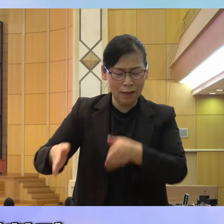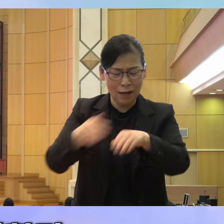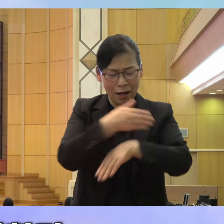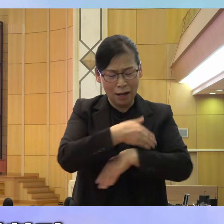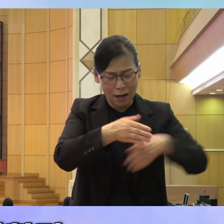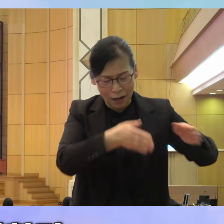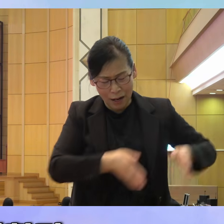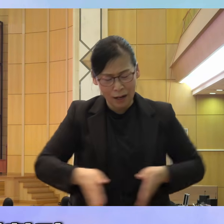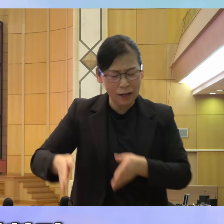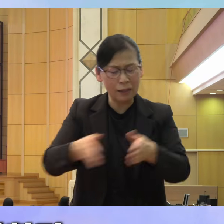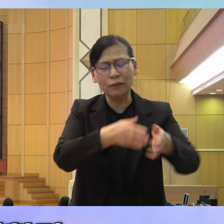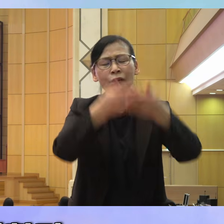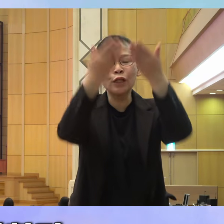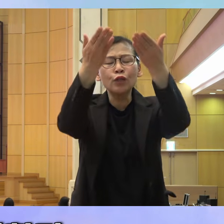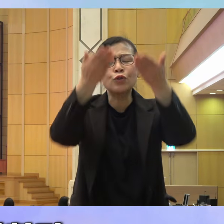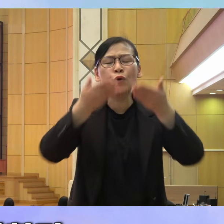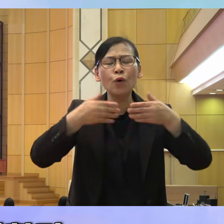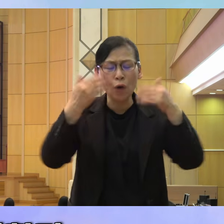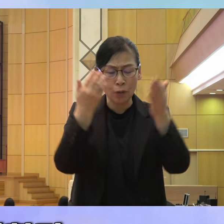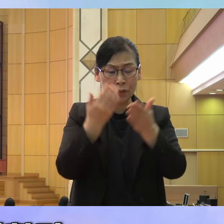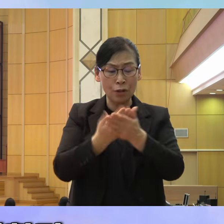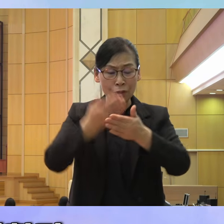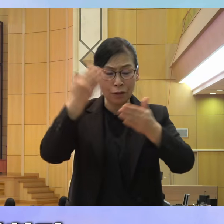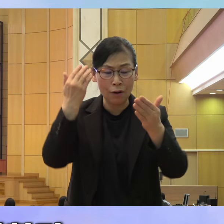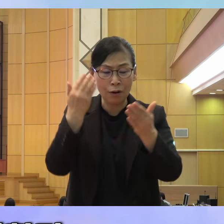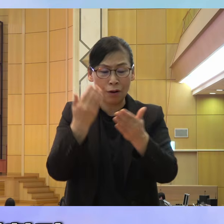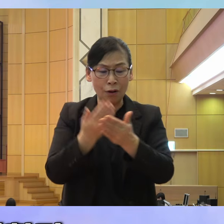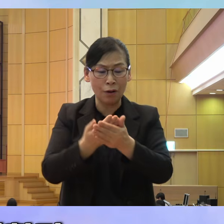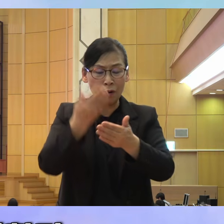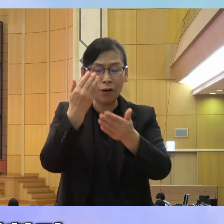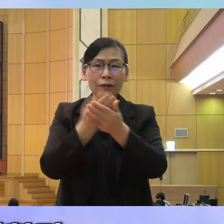평탄한 길 주옵소서.